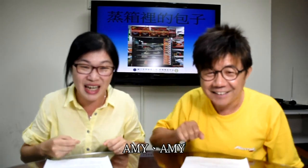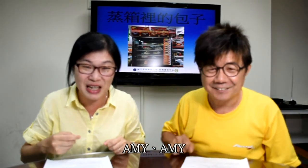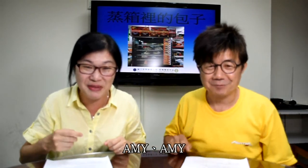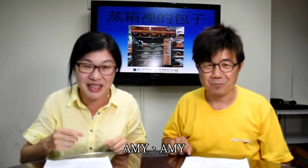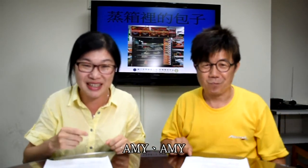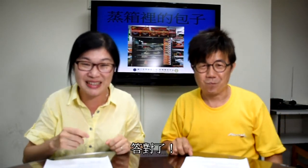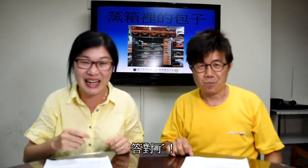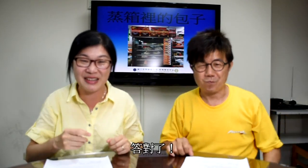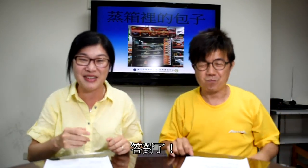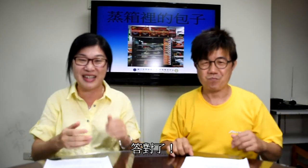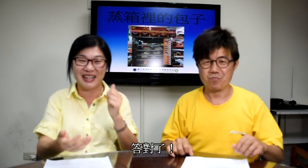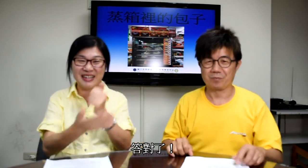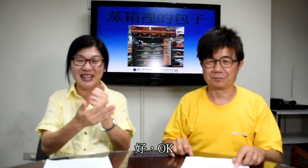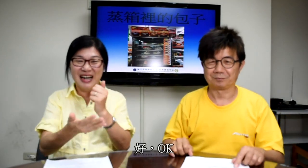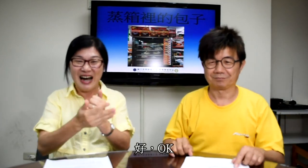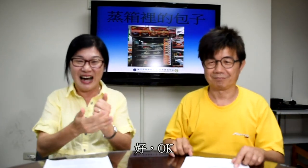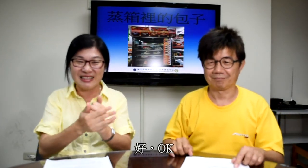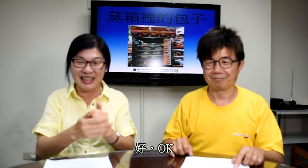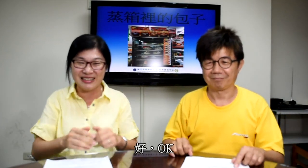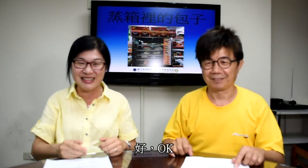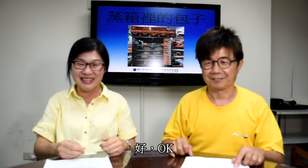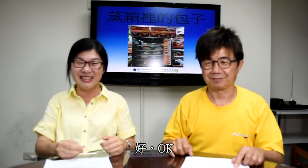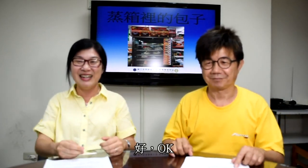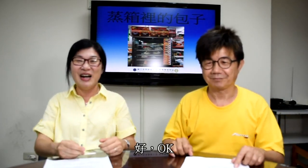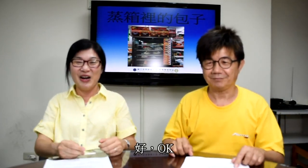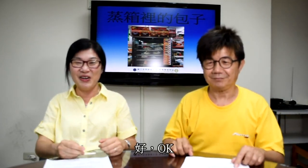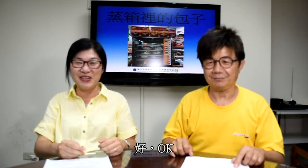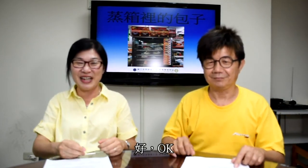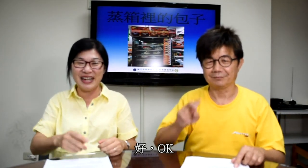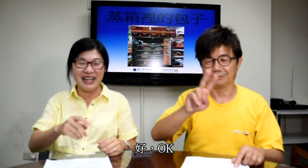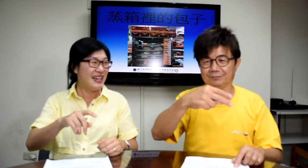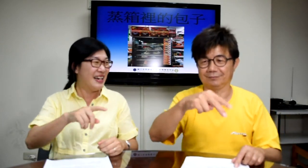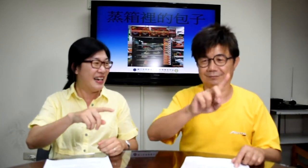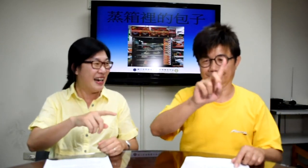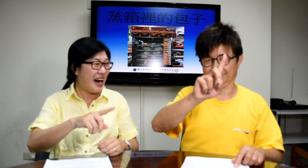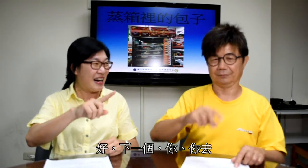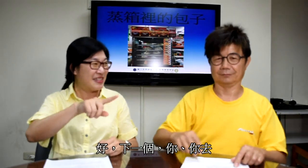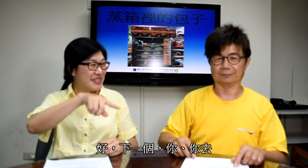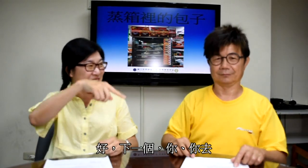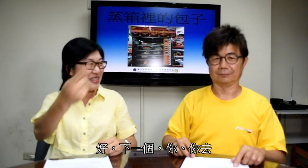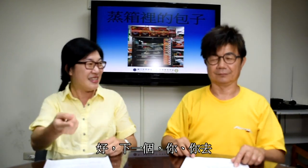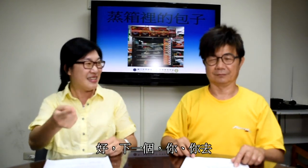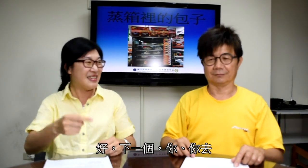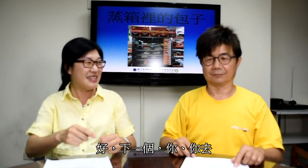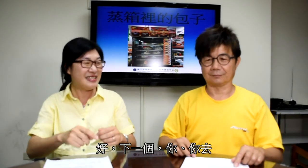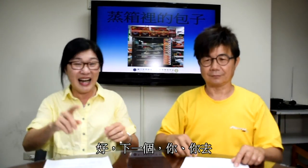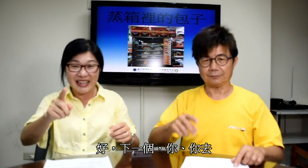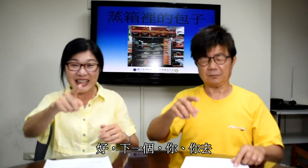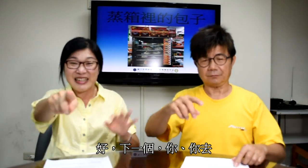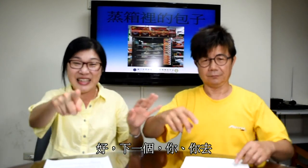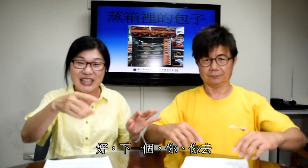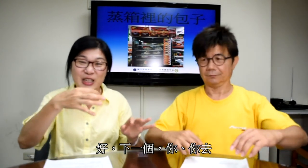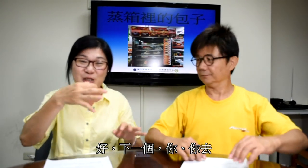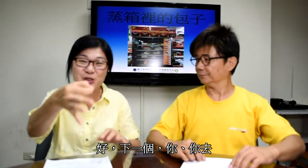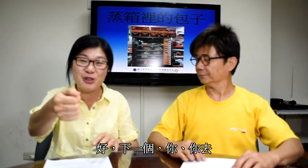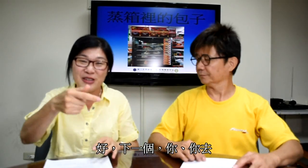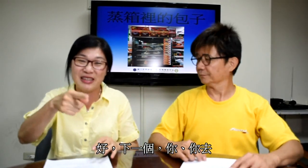Amy 答对了，好像 OK。 好，下一个你